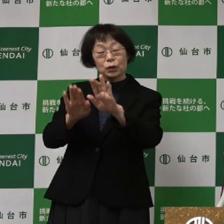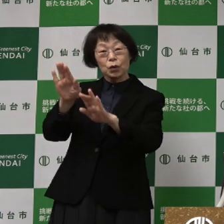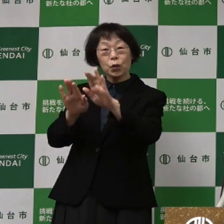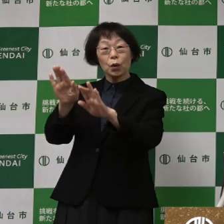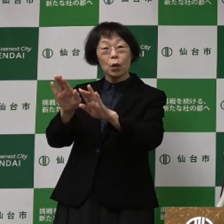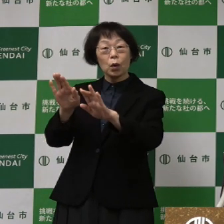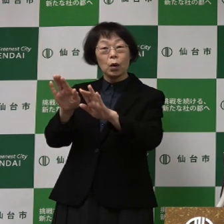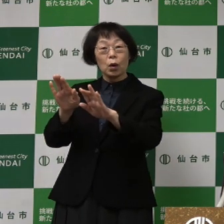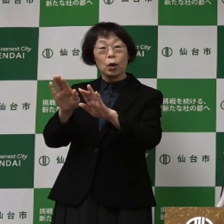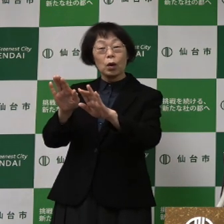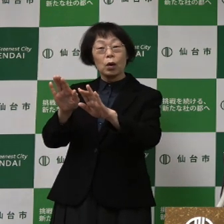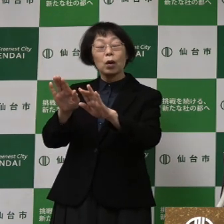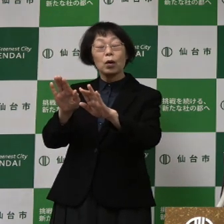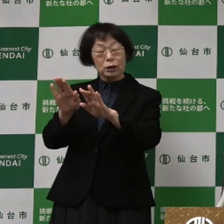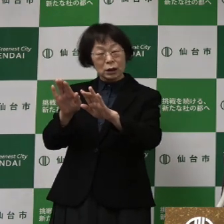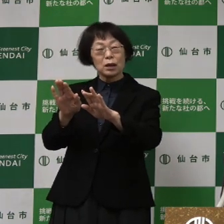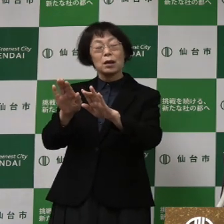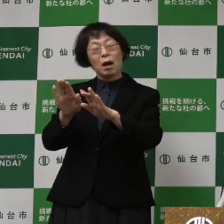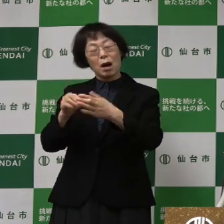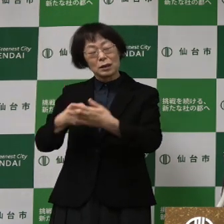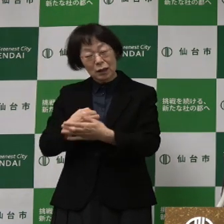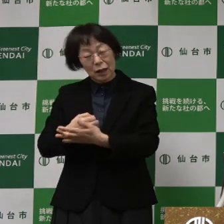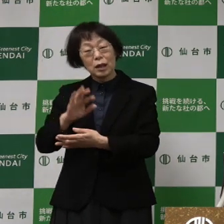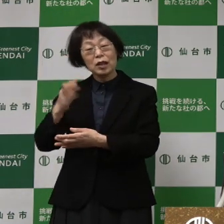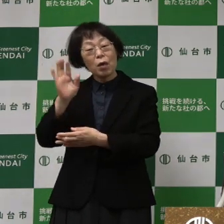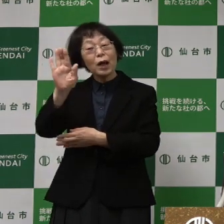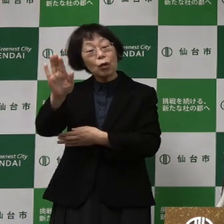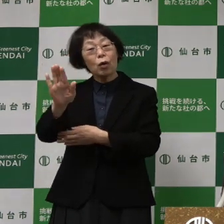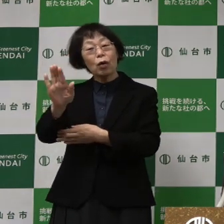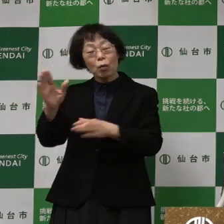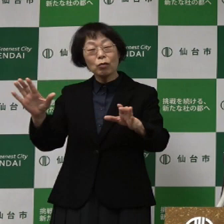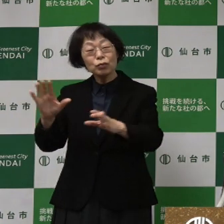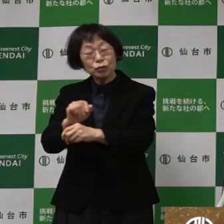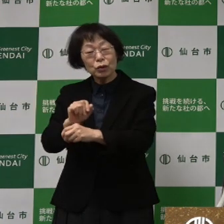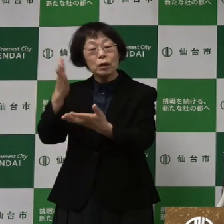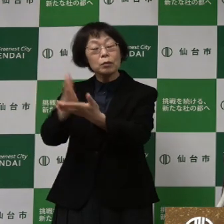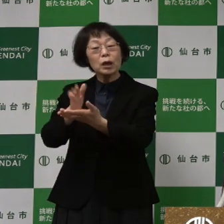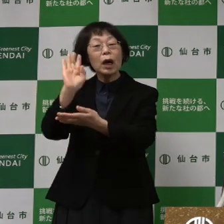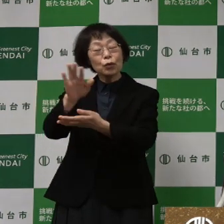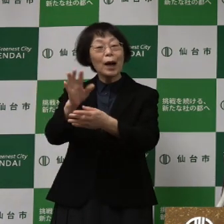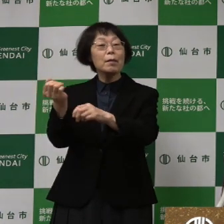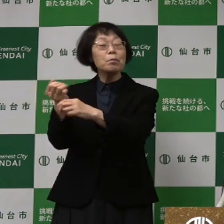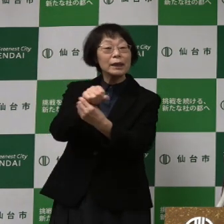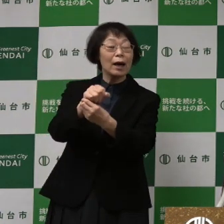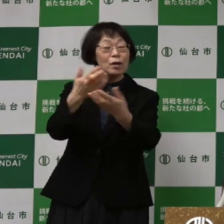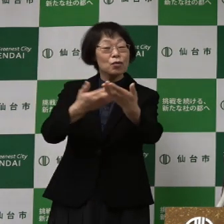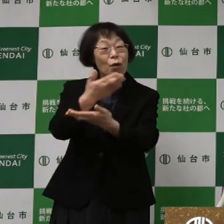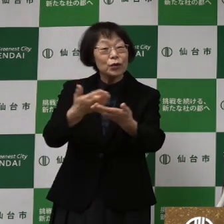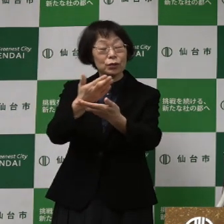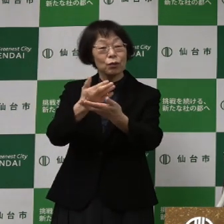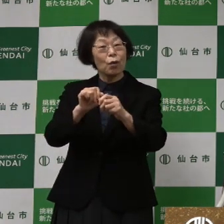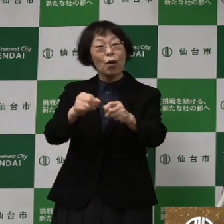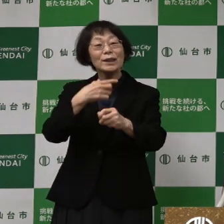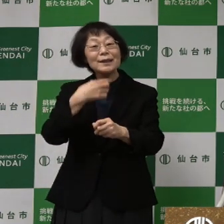ね、対応して交流再開に向けて最大限の努力を図っていただきたいということについても 新